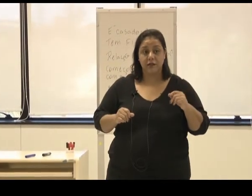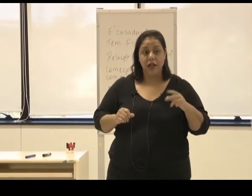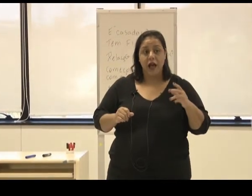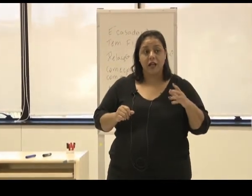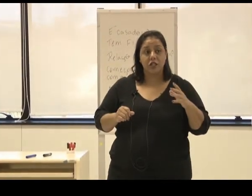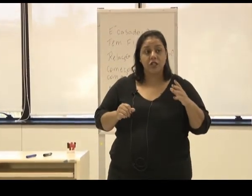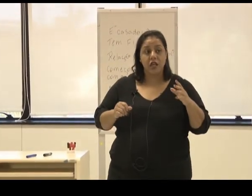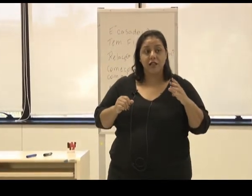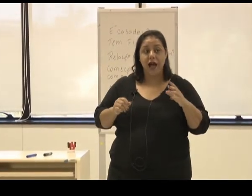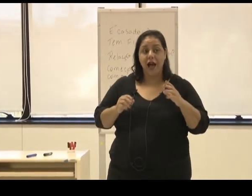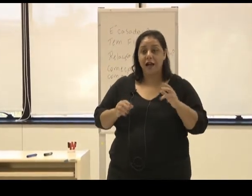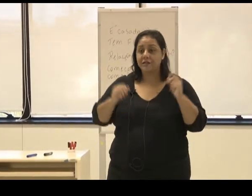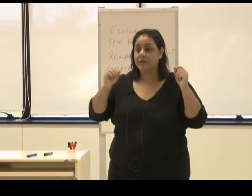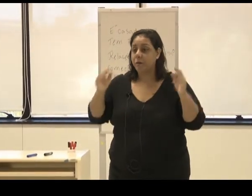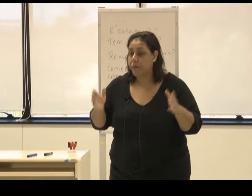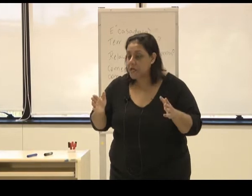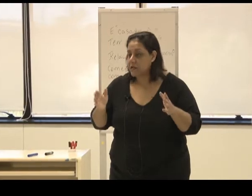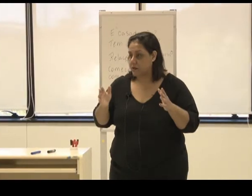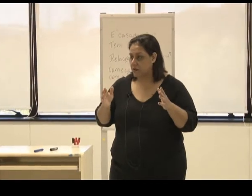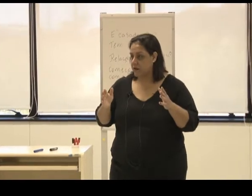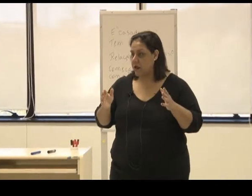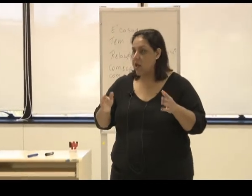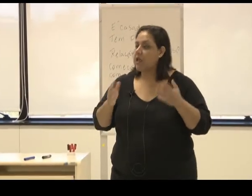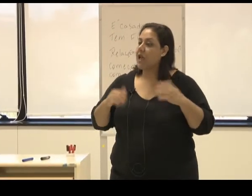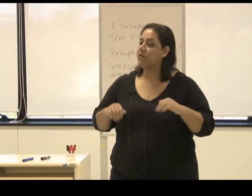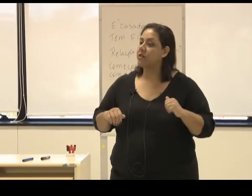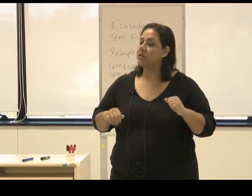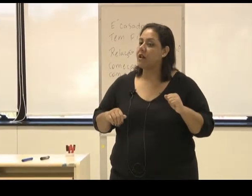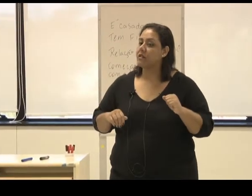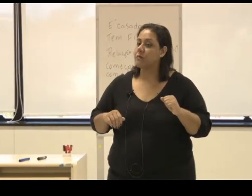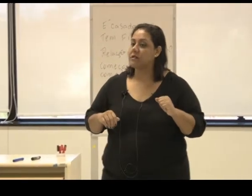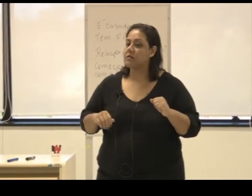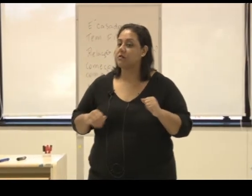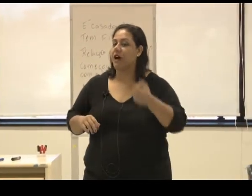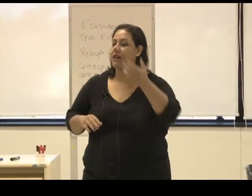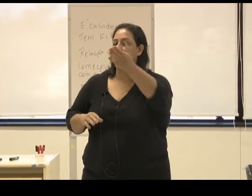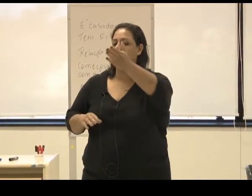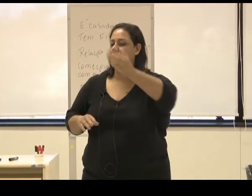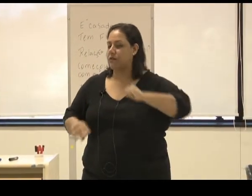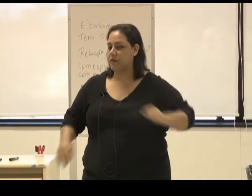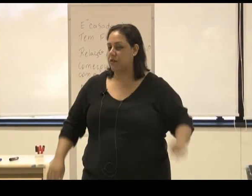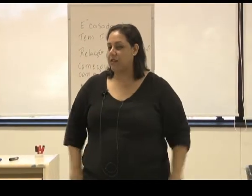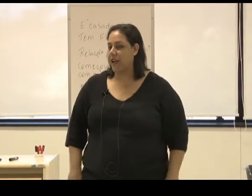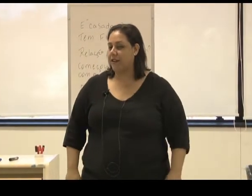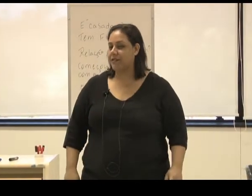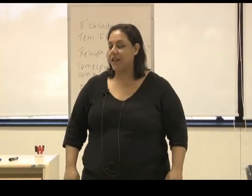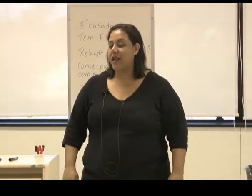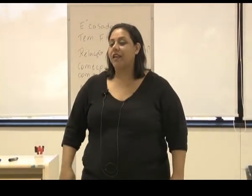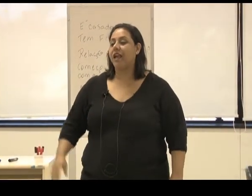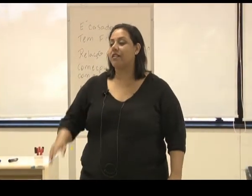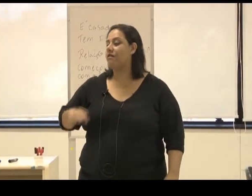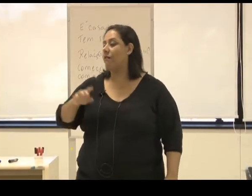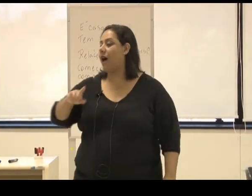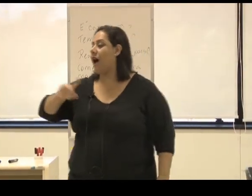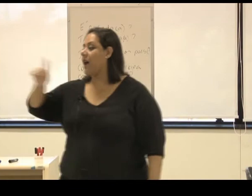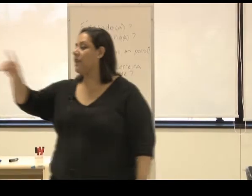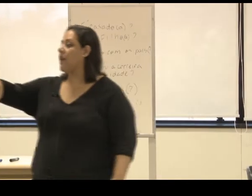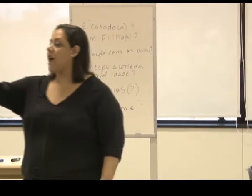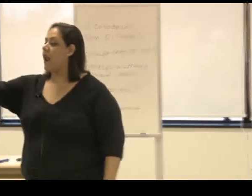A gente tem que dar as pistas. E aí vocês deram as pistas visuais. Olha a pista visual delas. Então, vamos lá. Aqui era a